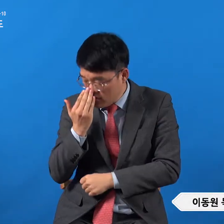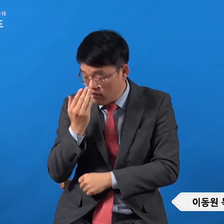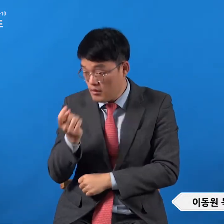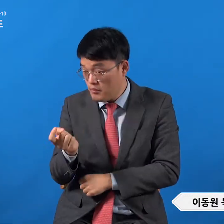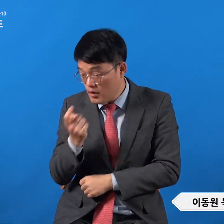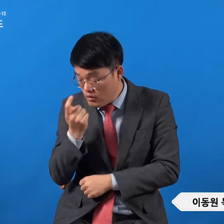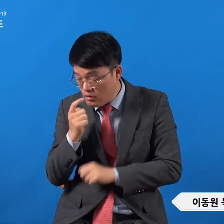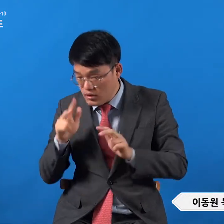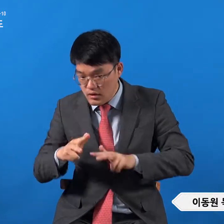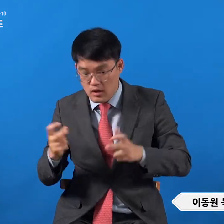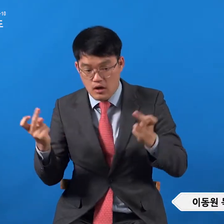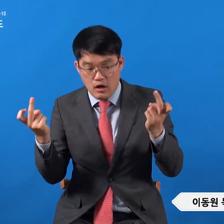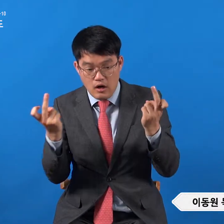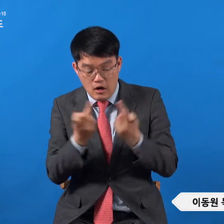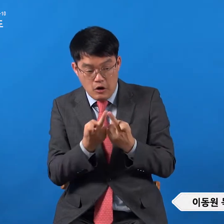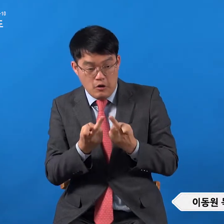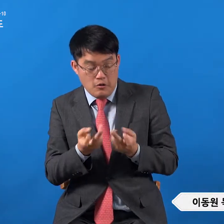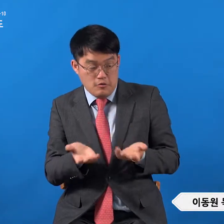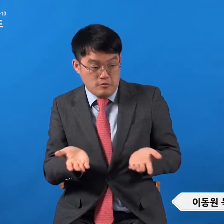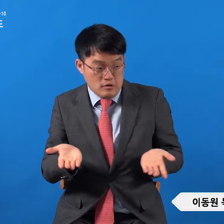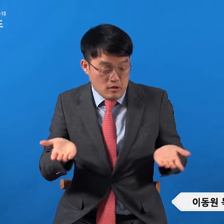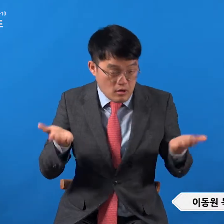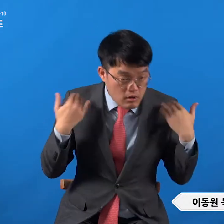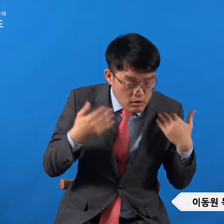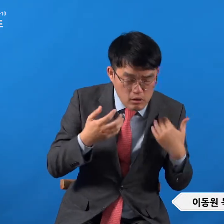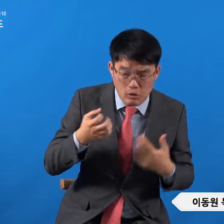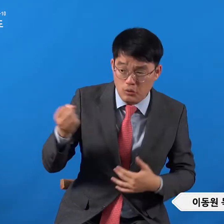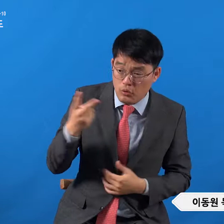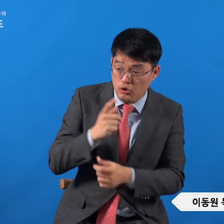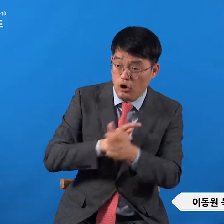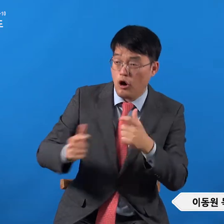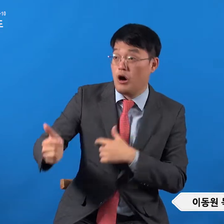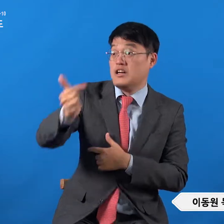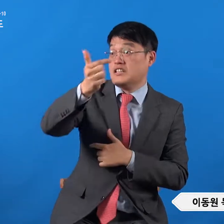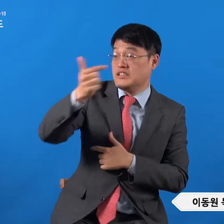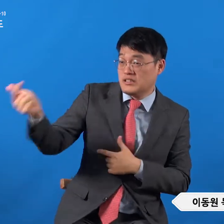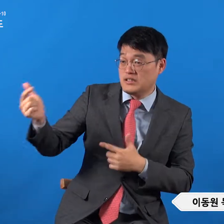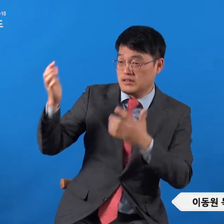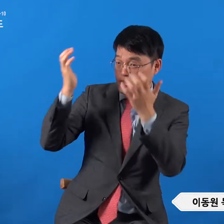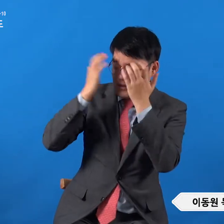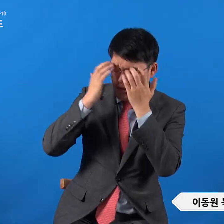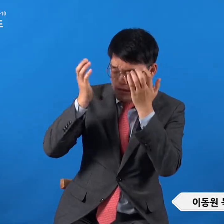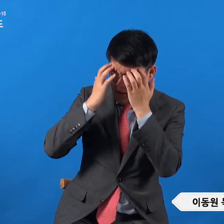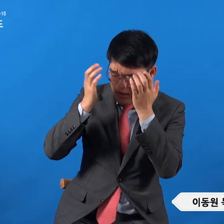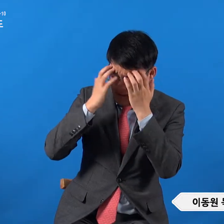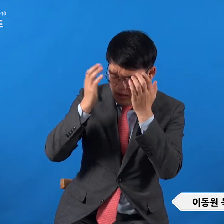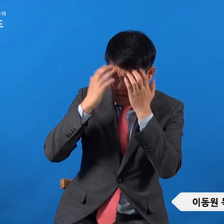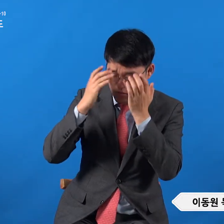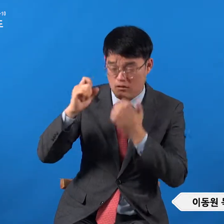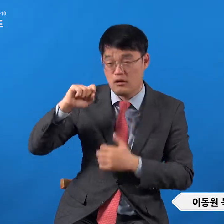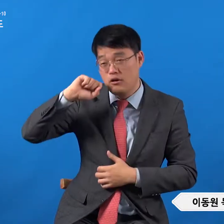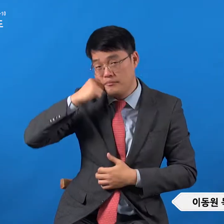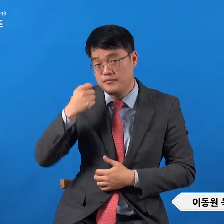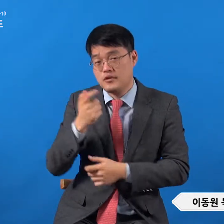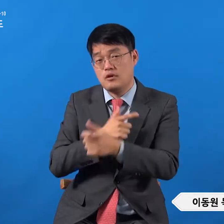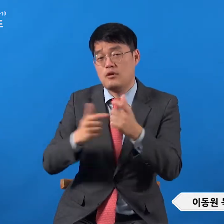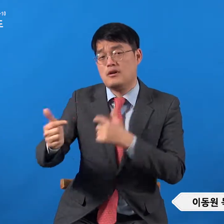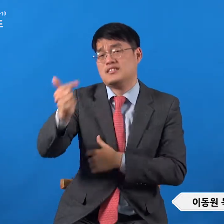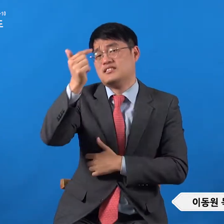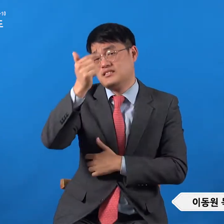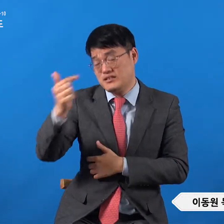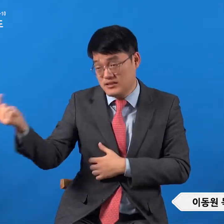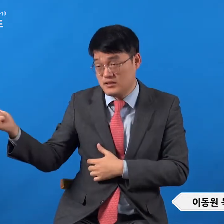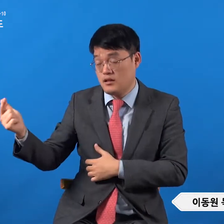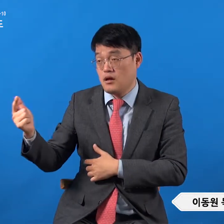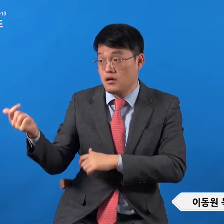골짜기를 벗어나는가 했더니 또다시 크리스찬은 더 큰 고난, 더 큰 환난, 더